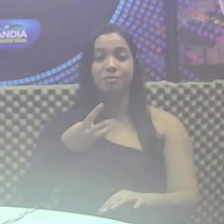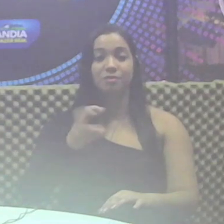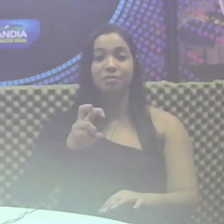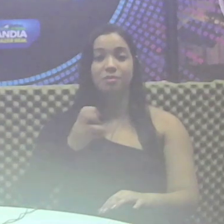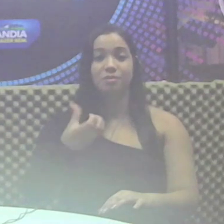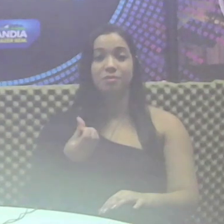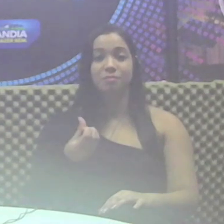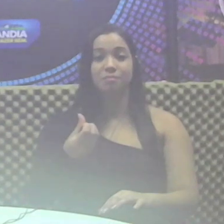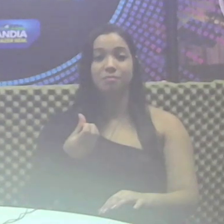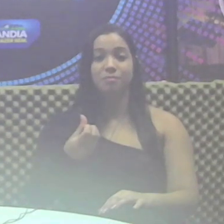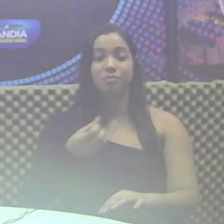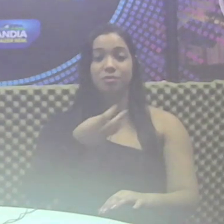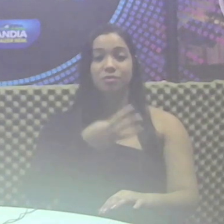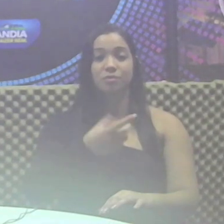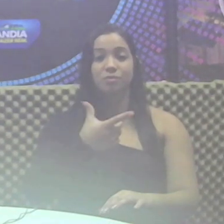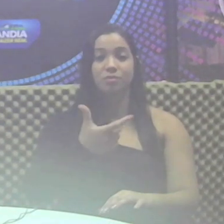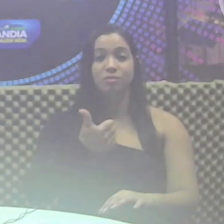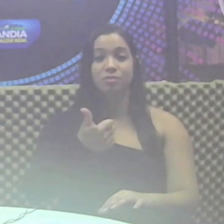34-3212-5356,